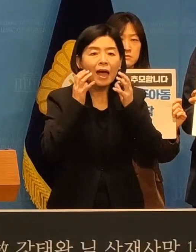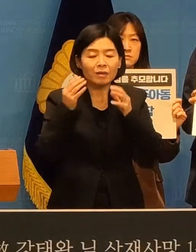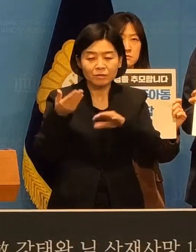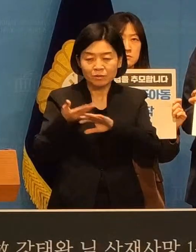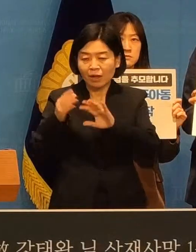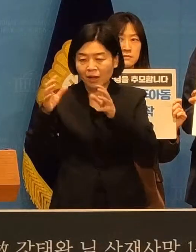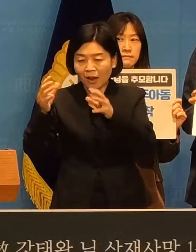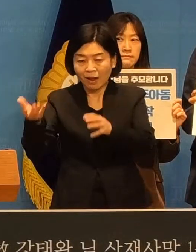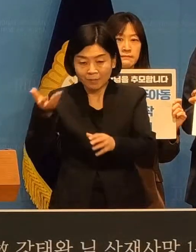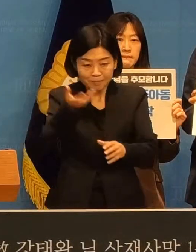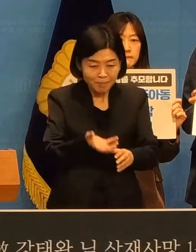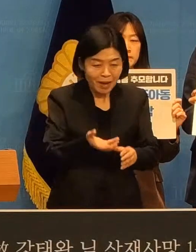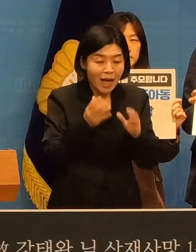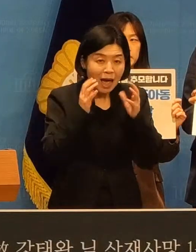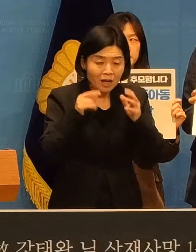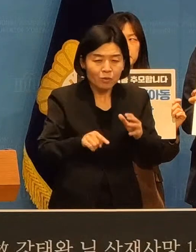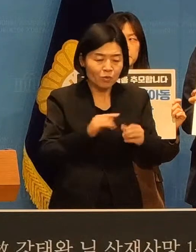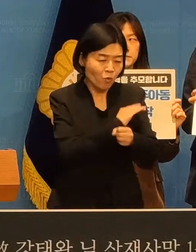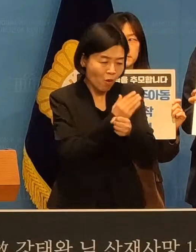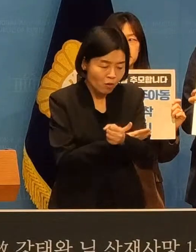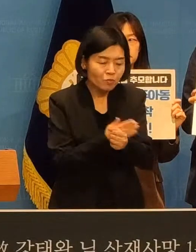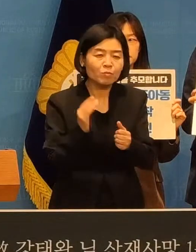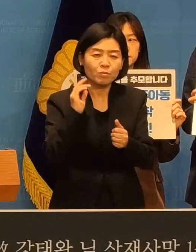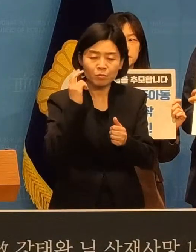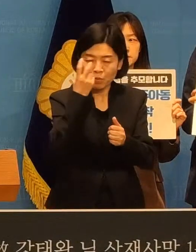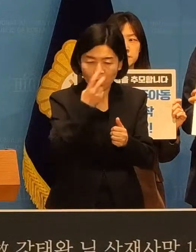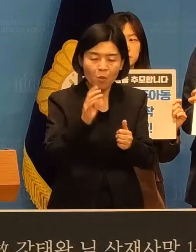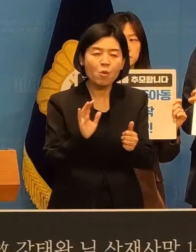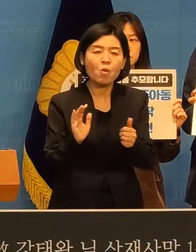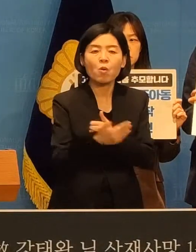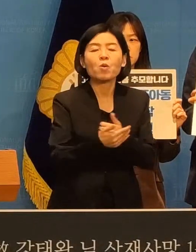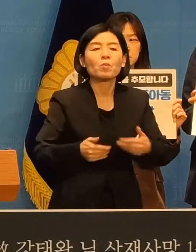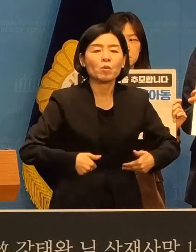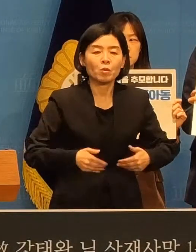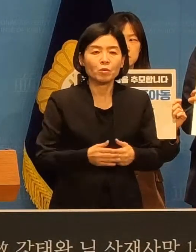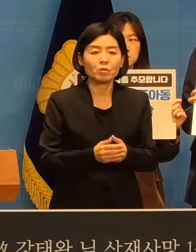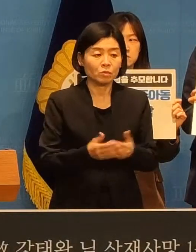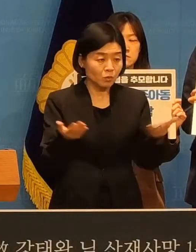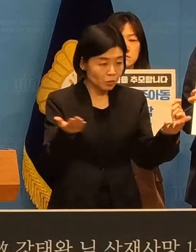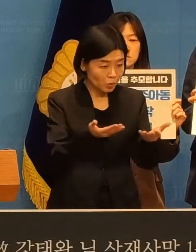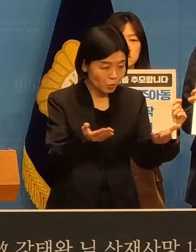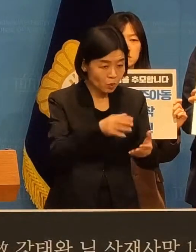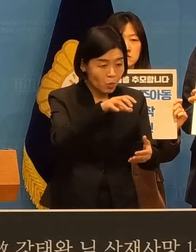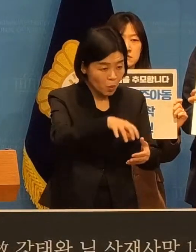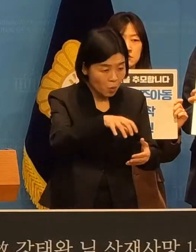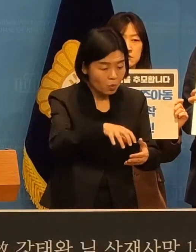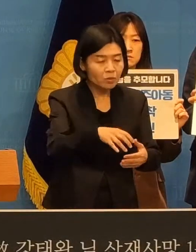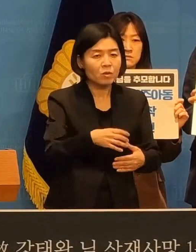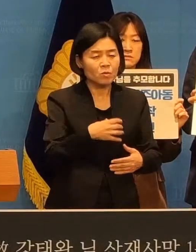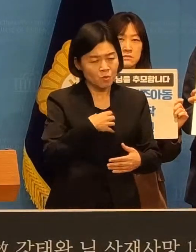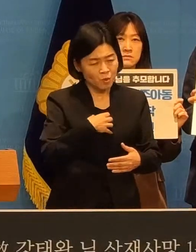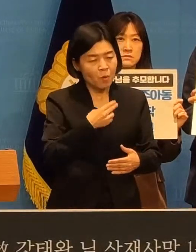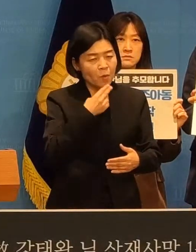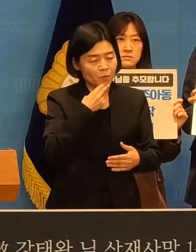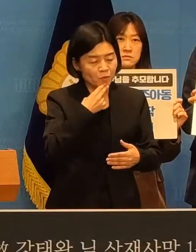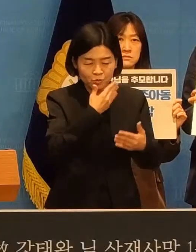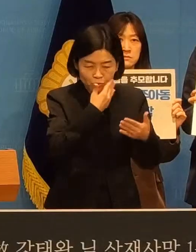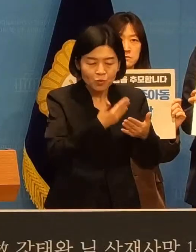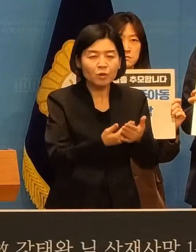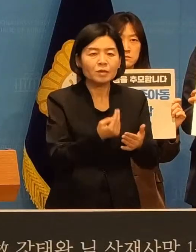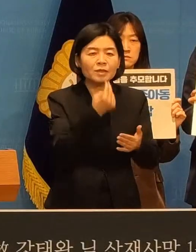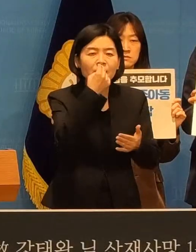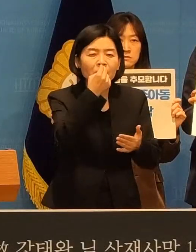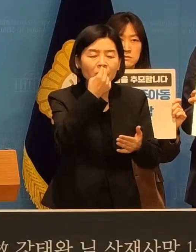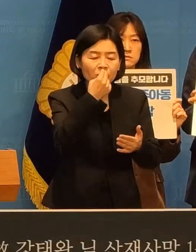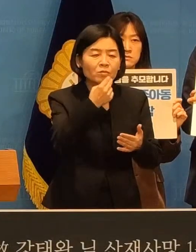때입니다. 또한 노동 현장의 안전 문제는 곧 생명의 문제입니다. 결코 협상이나